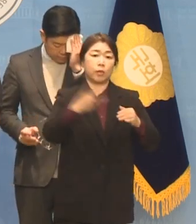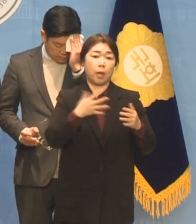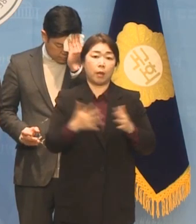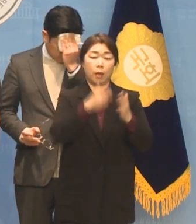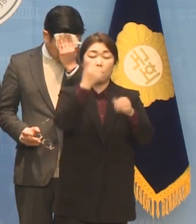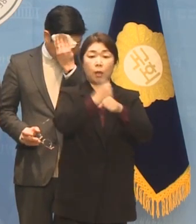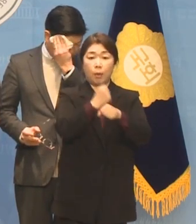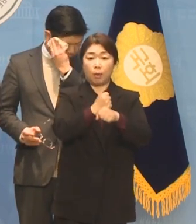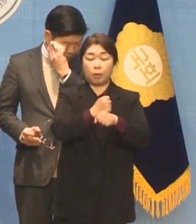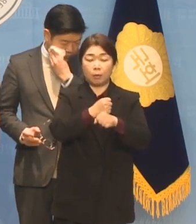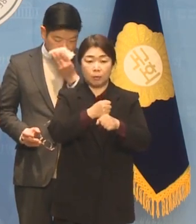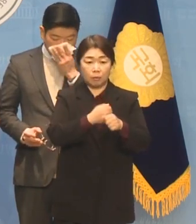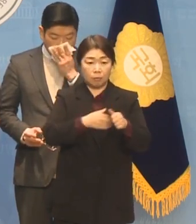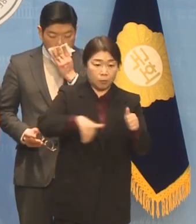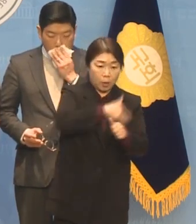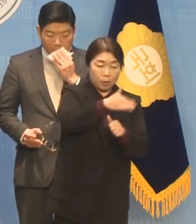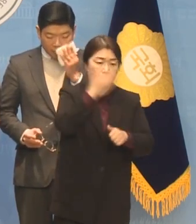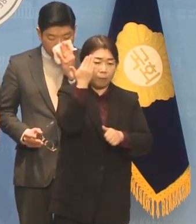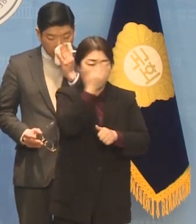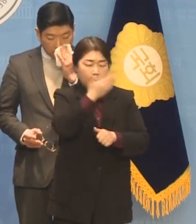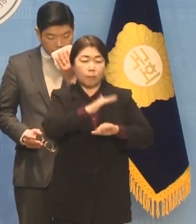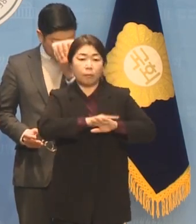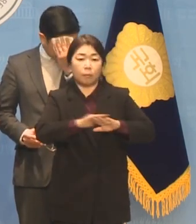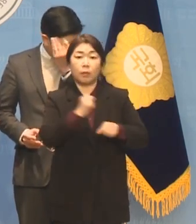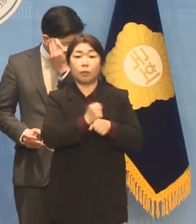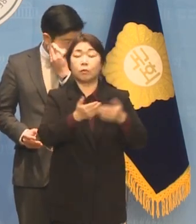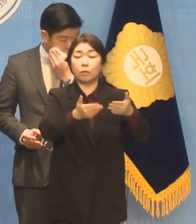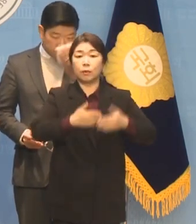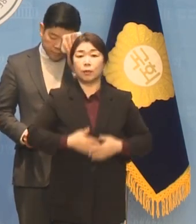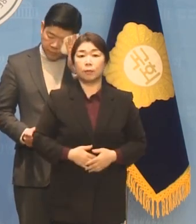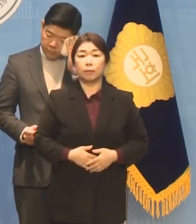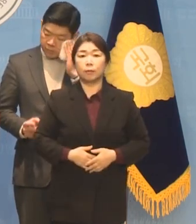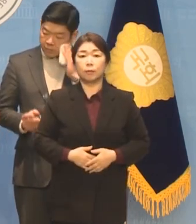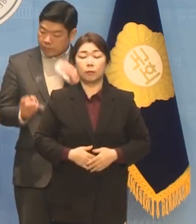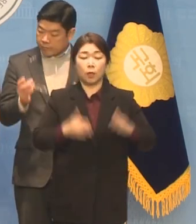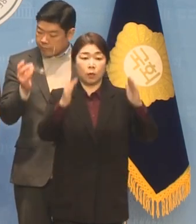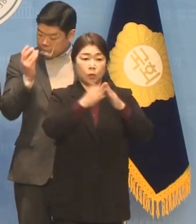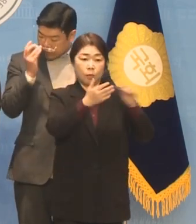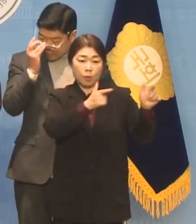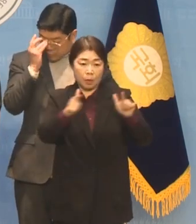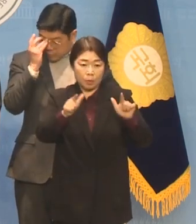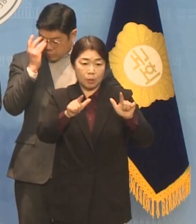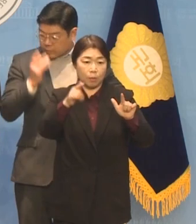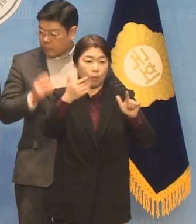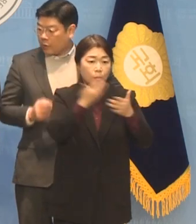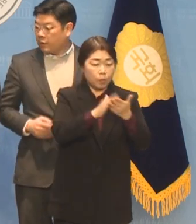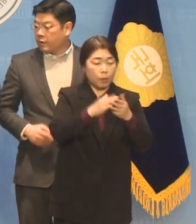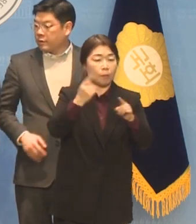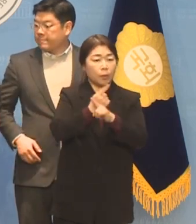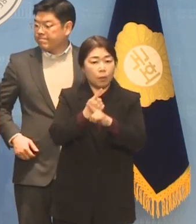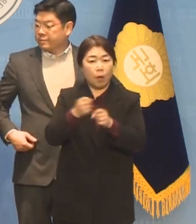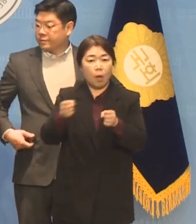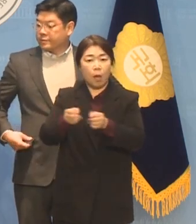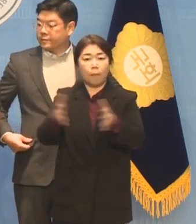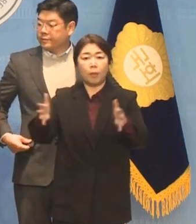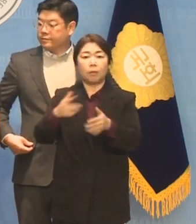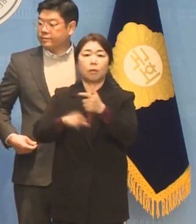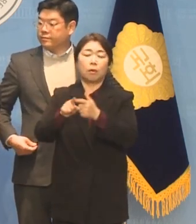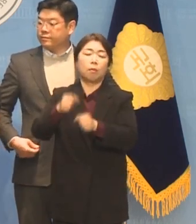주거 환경을 쾌적하게 하겠습니다. 주거 형태를 개선하고 아파트를 더